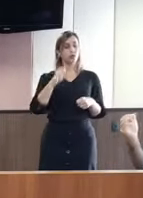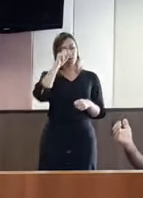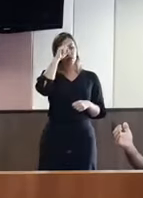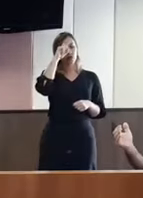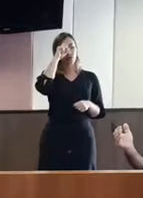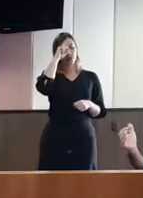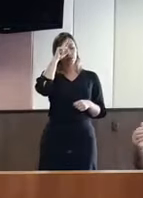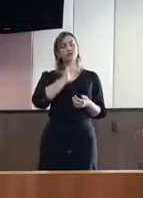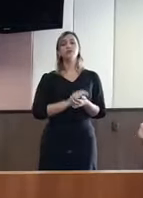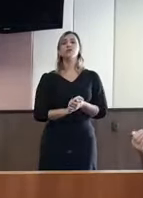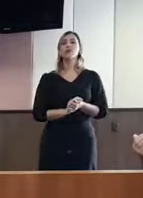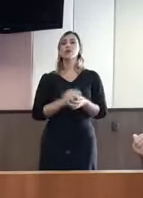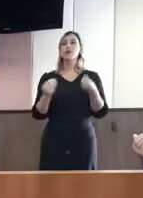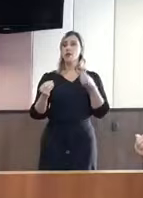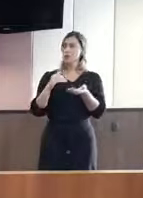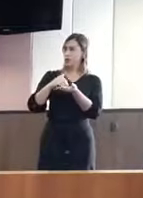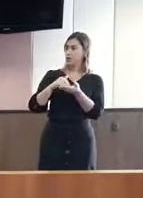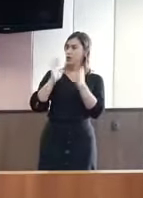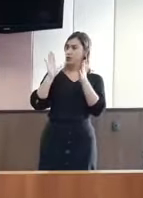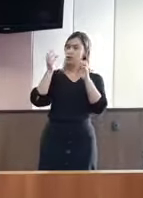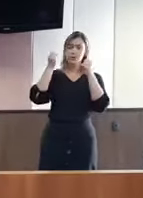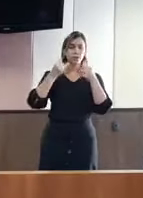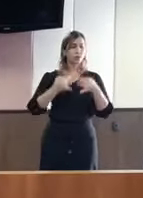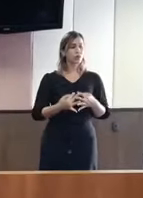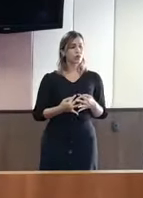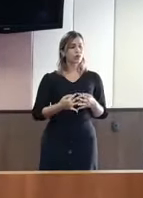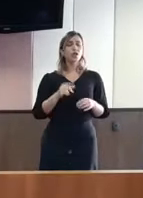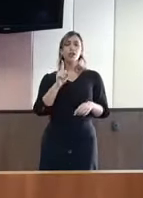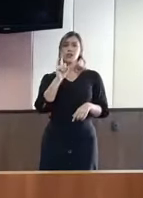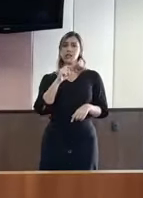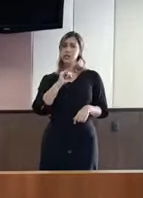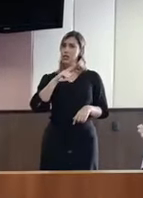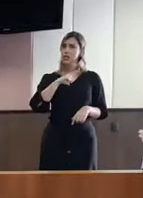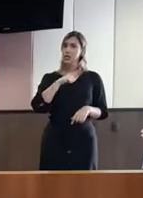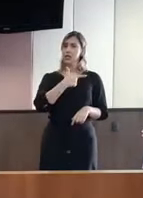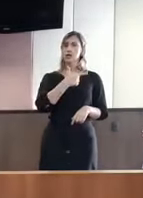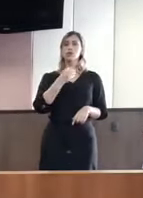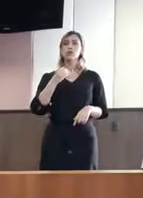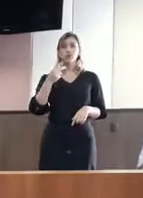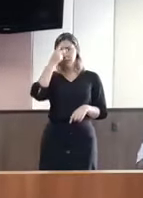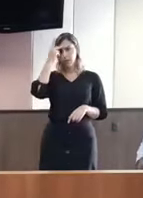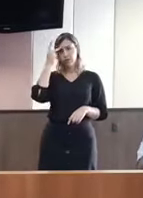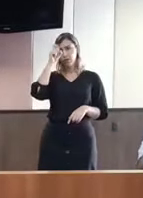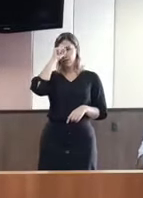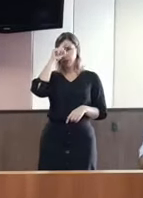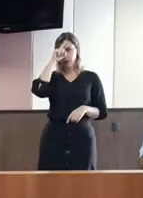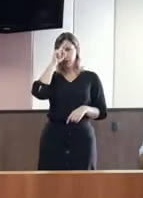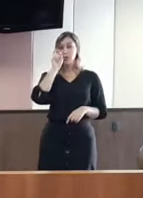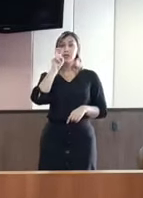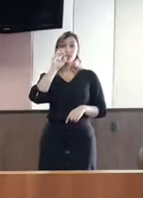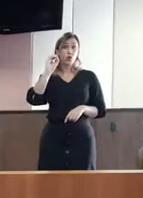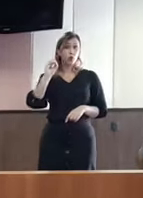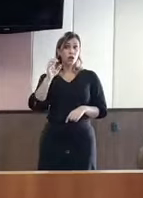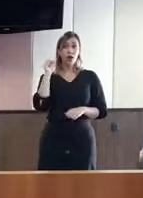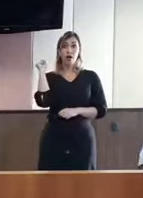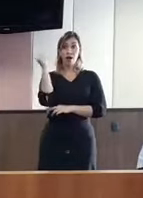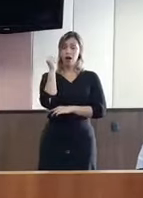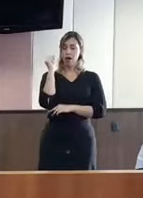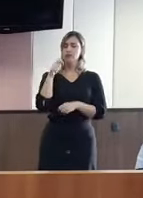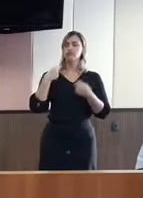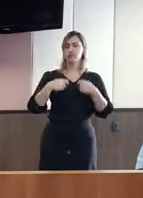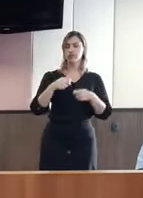o secretário colocou já a quantidade de leito. E dessas 200, 50 precisaram de UTI. Então, esse é o nosso número que nós temos